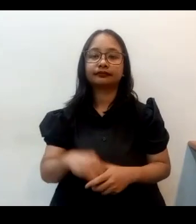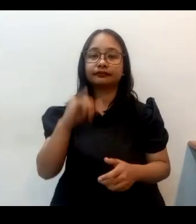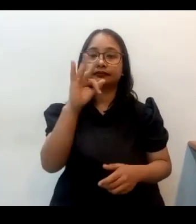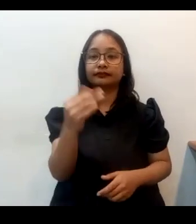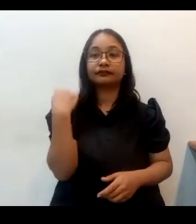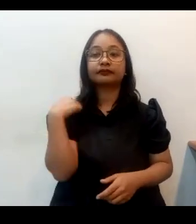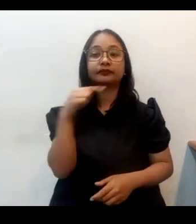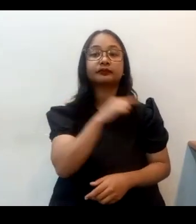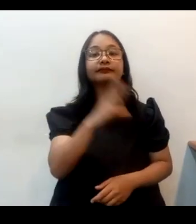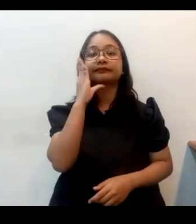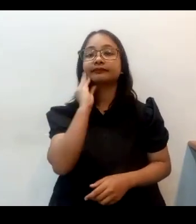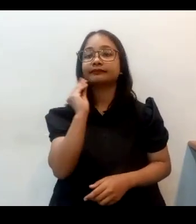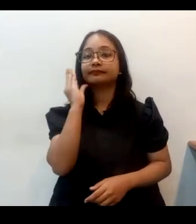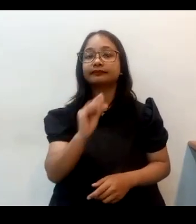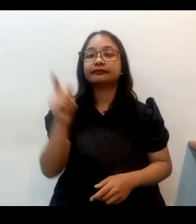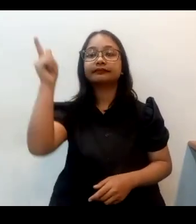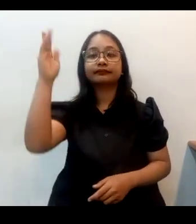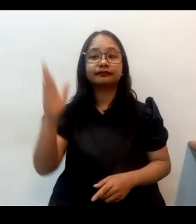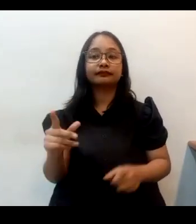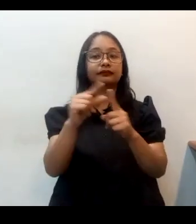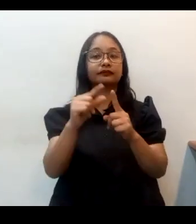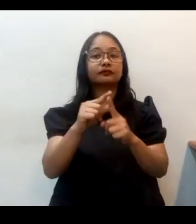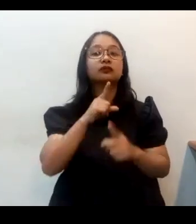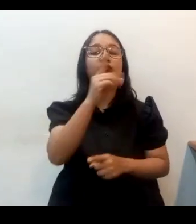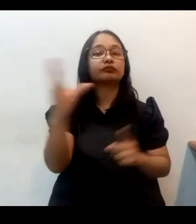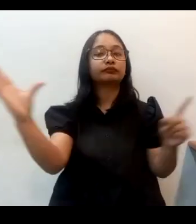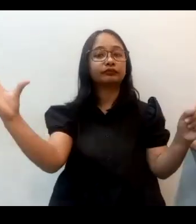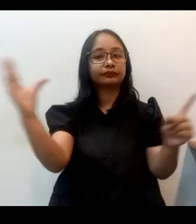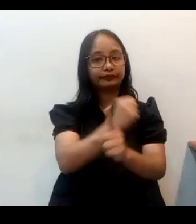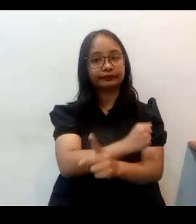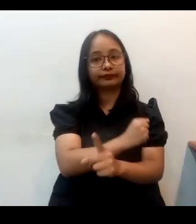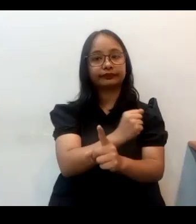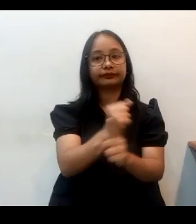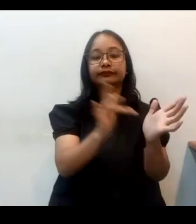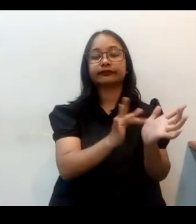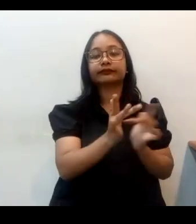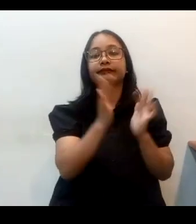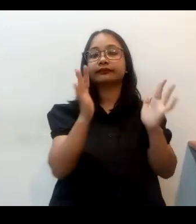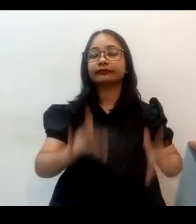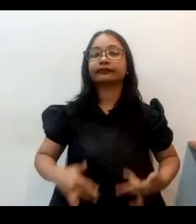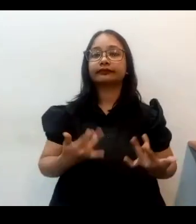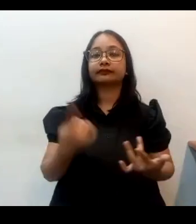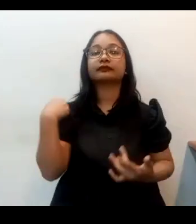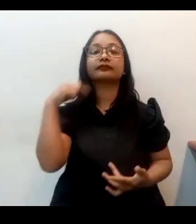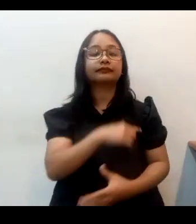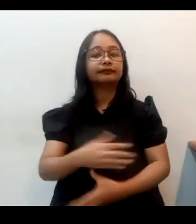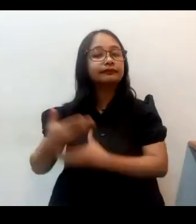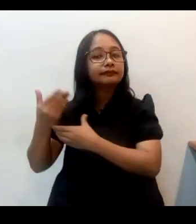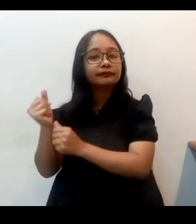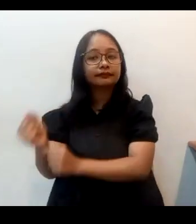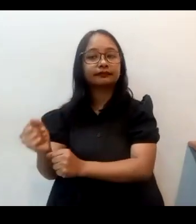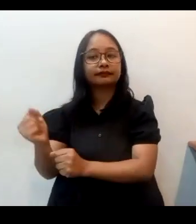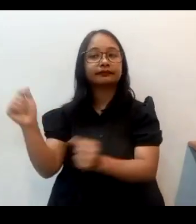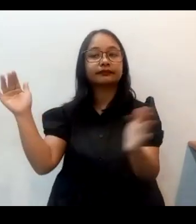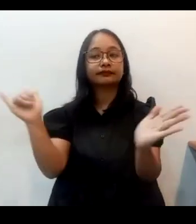Word of God is really fulfilled in our Christian life, we always will hold that promise and trust